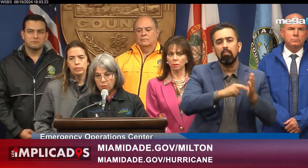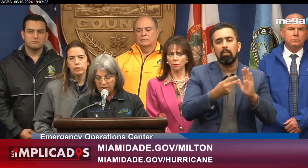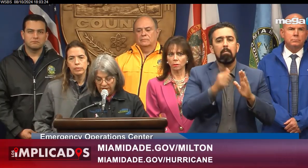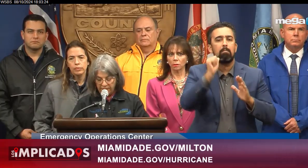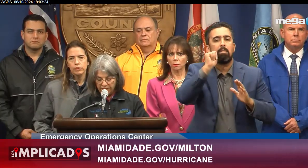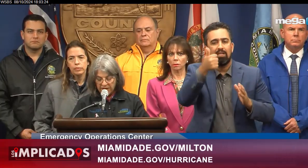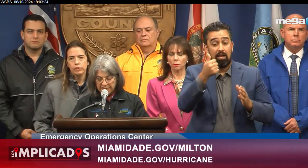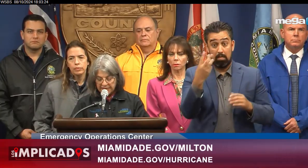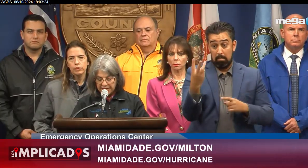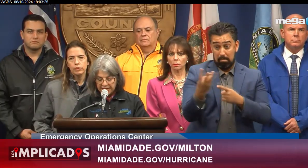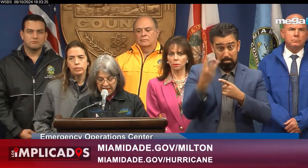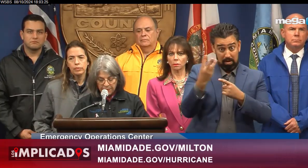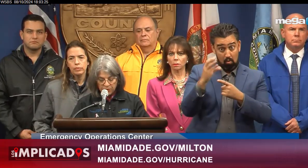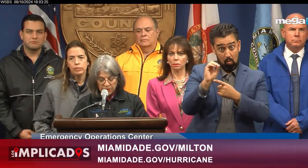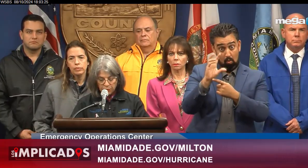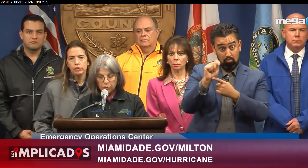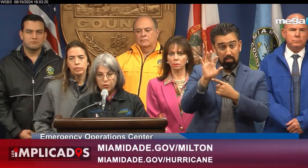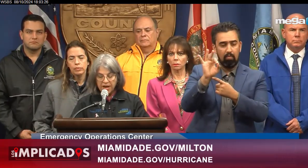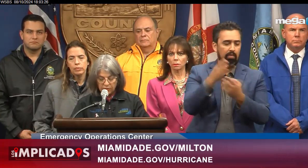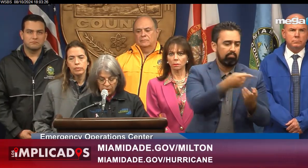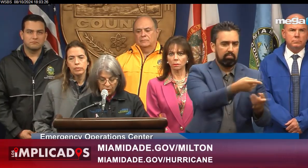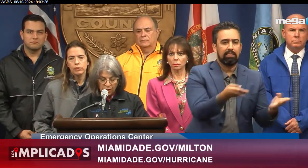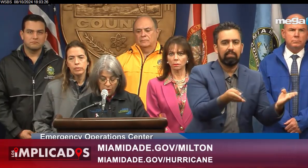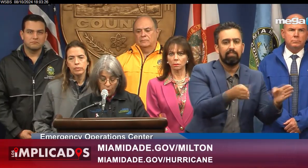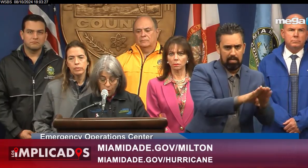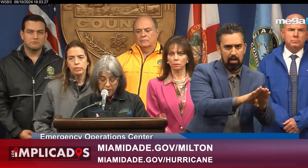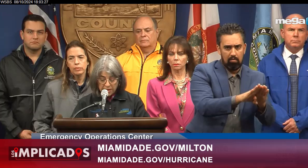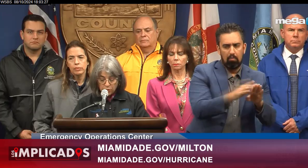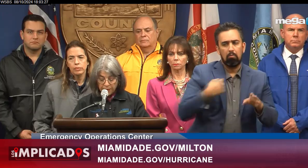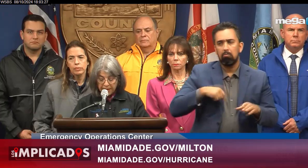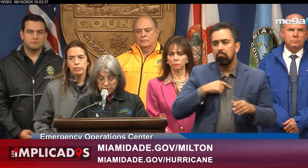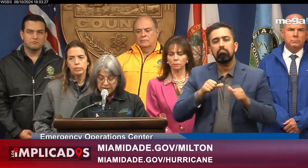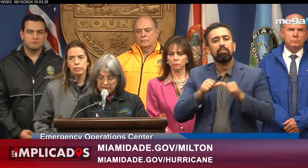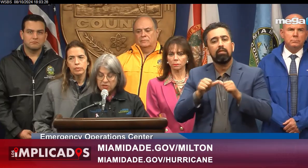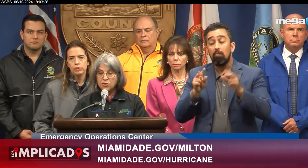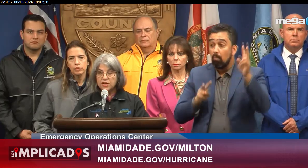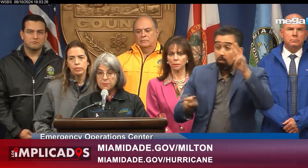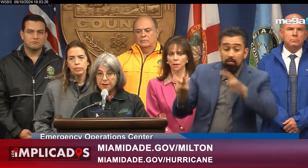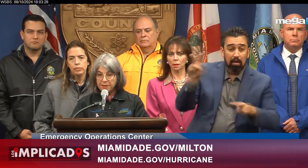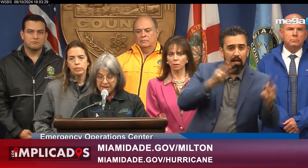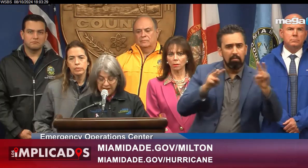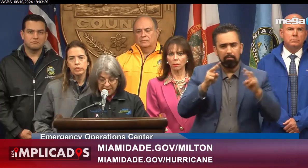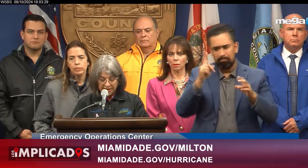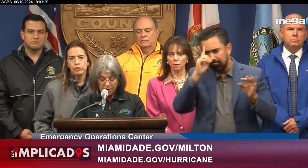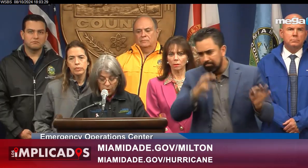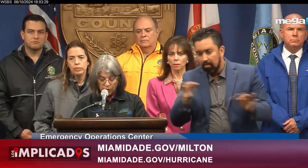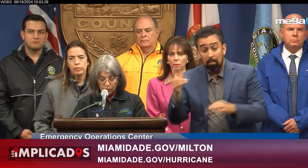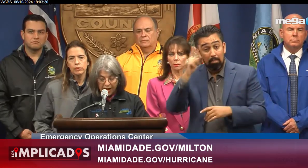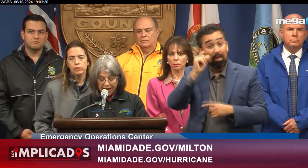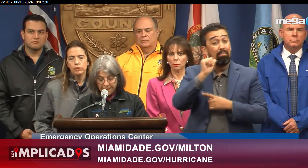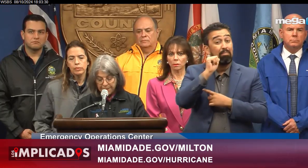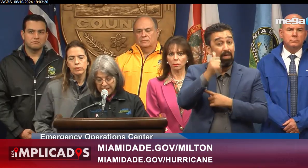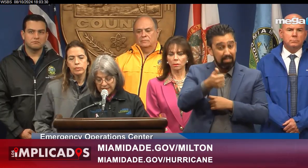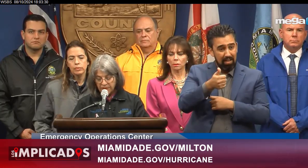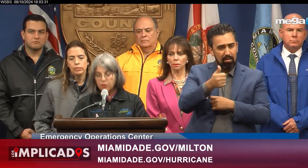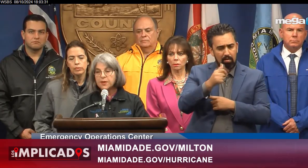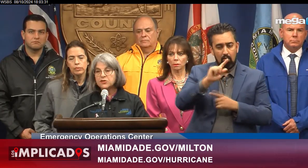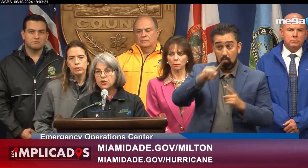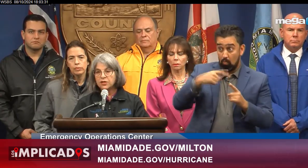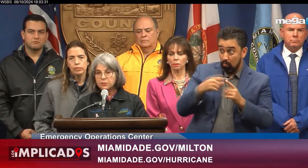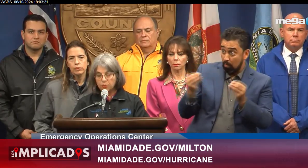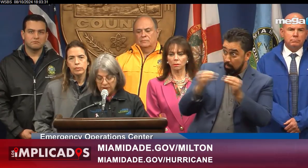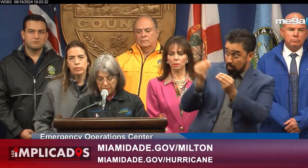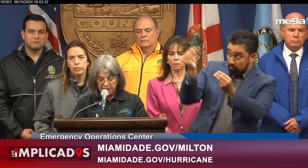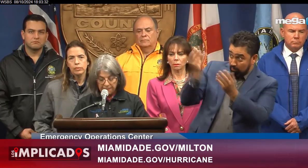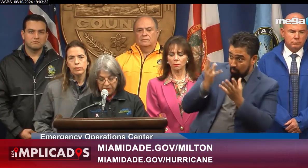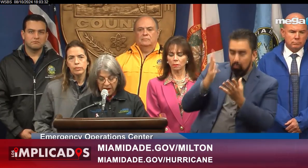octubre 9. Seguiremos monitoreando hoy y tomaremos decisiones para mañana cuando haya más